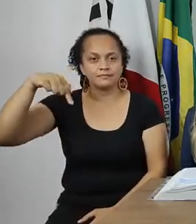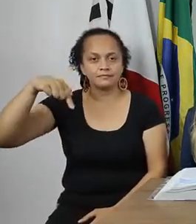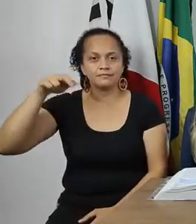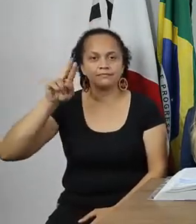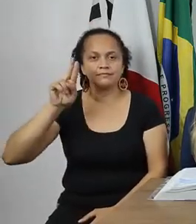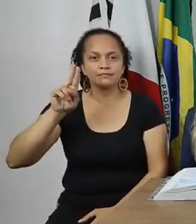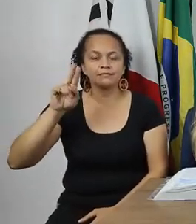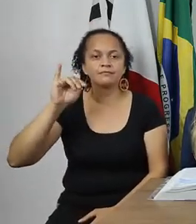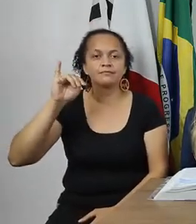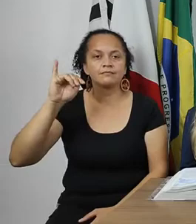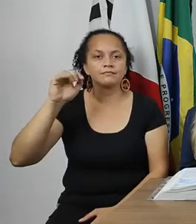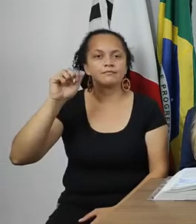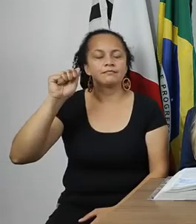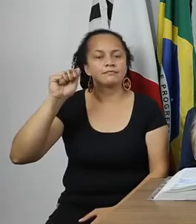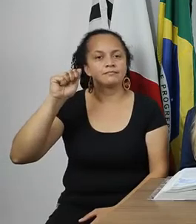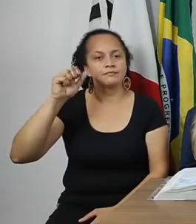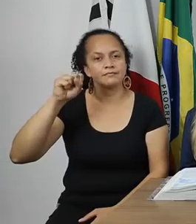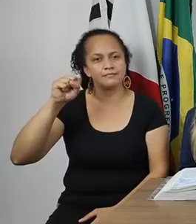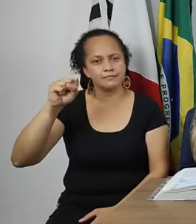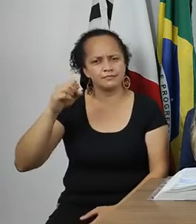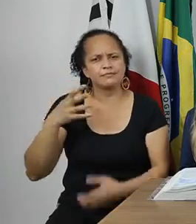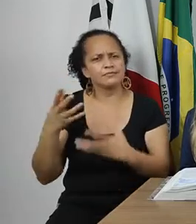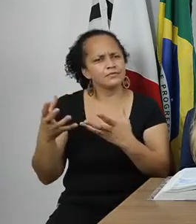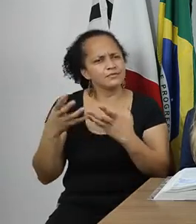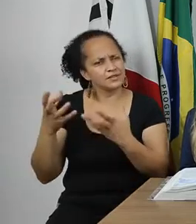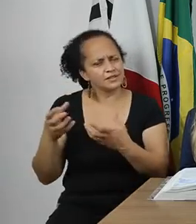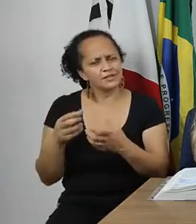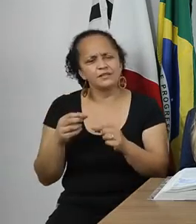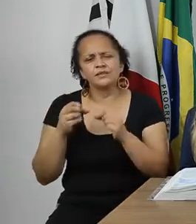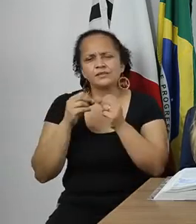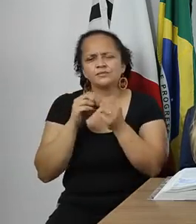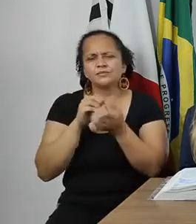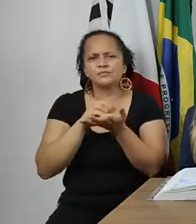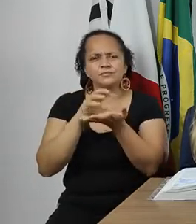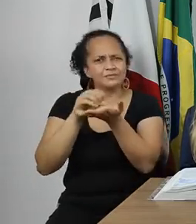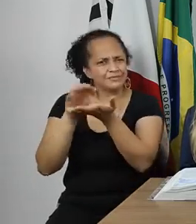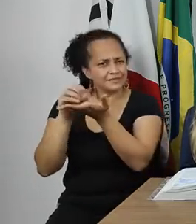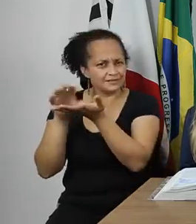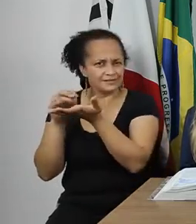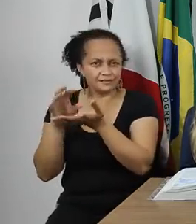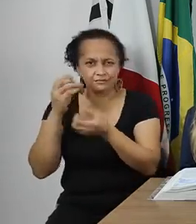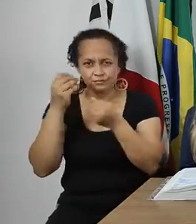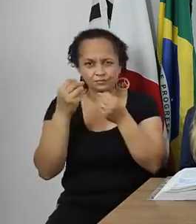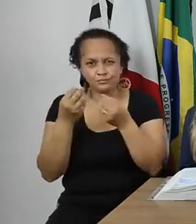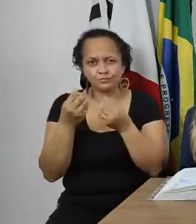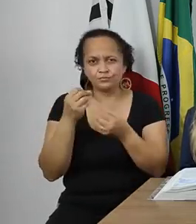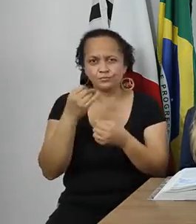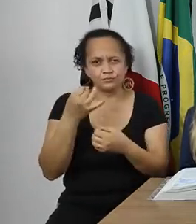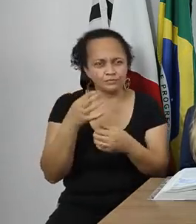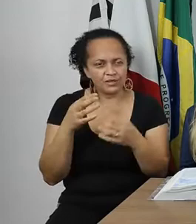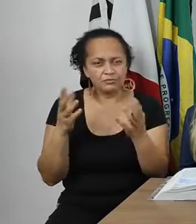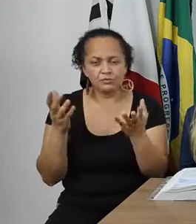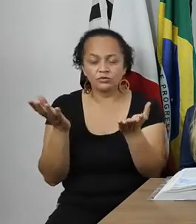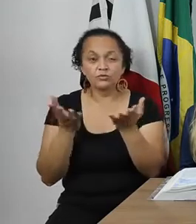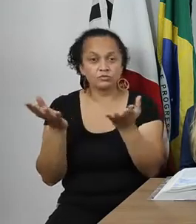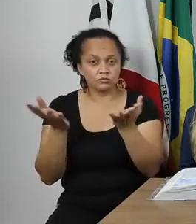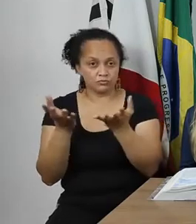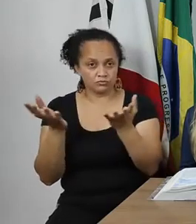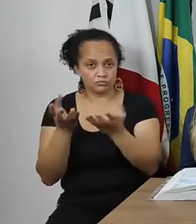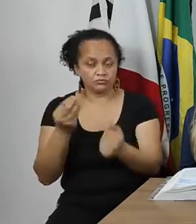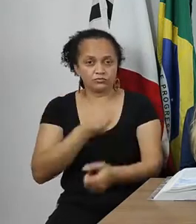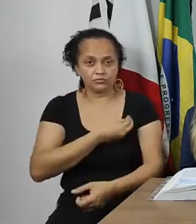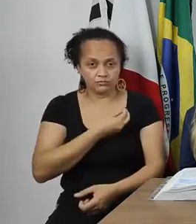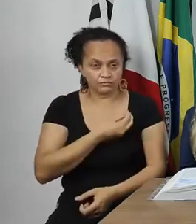extrair princípios, lições para os dias atuais, e queremos fazer isso junto com vocês. Então eu quero